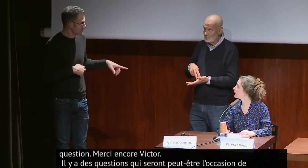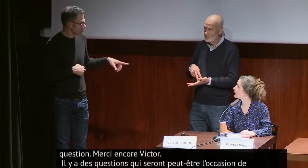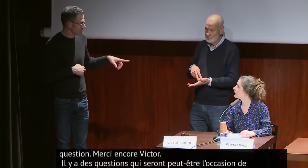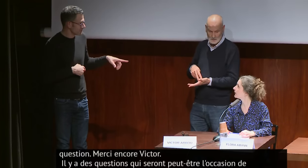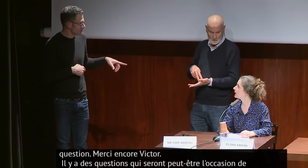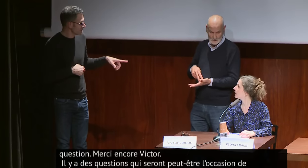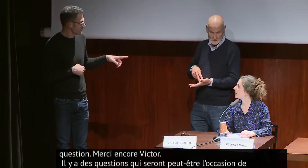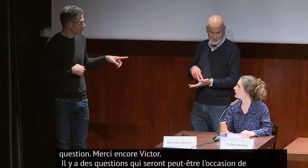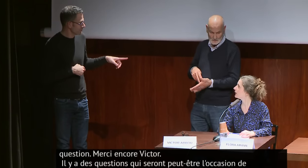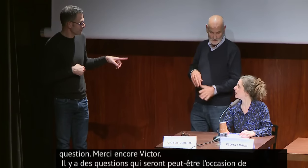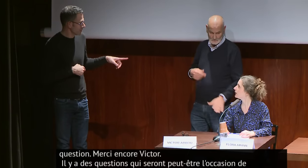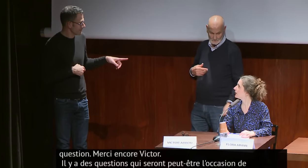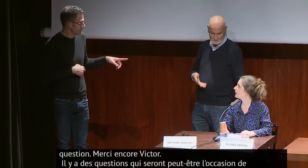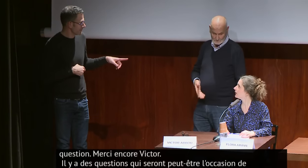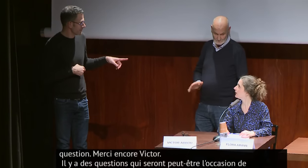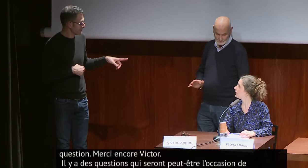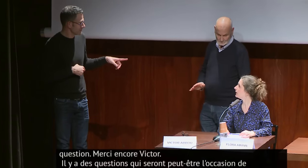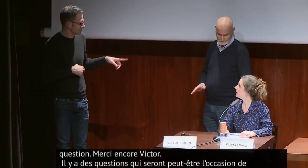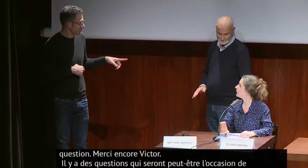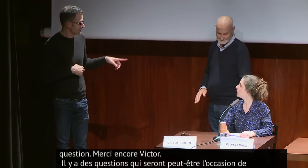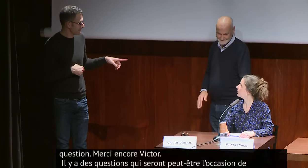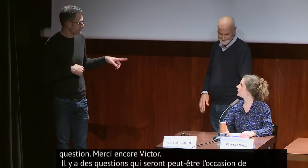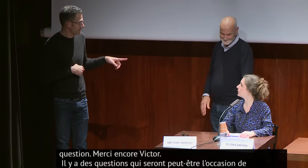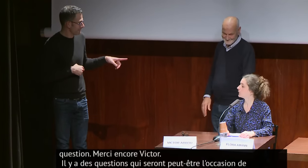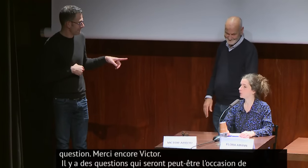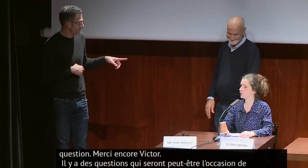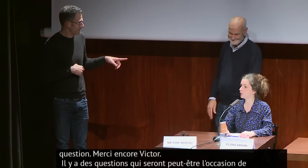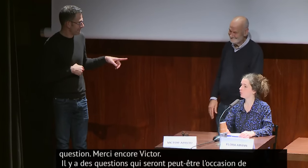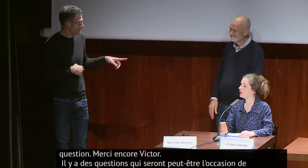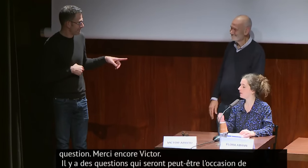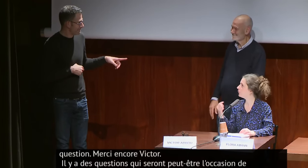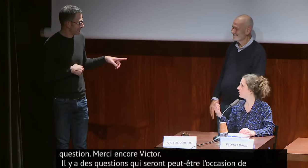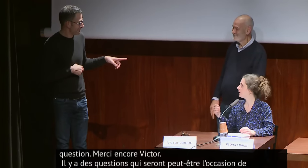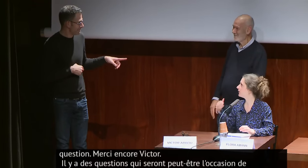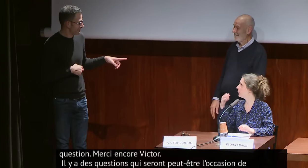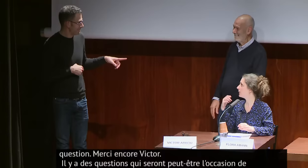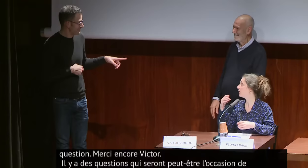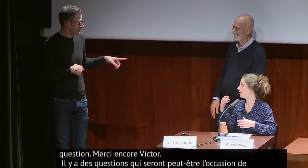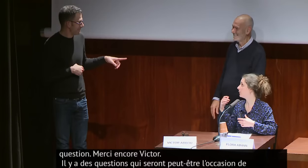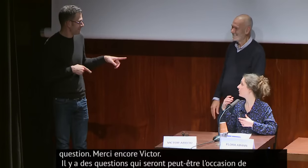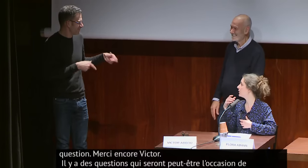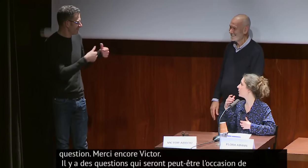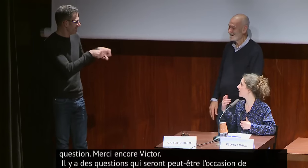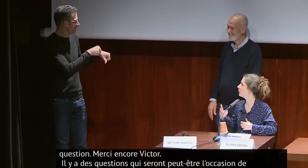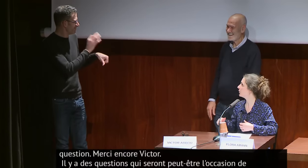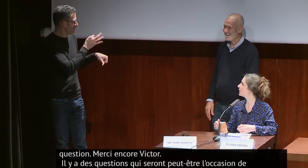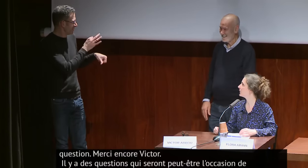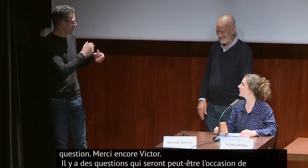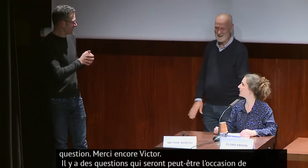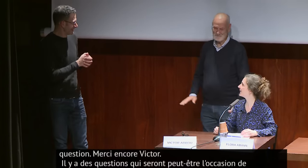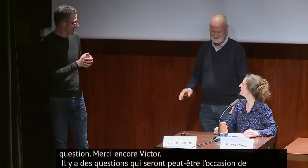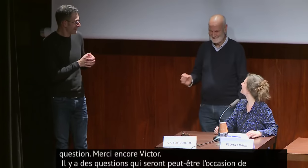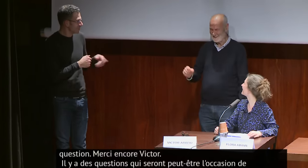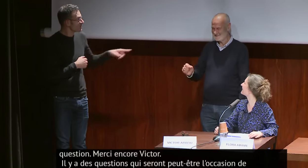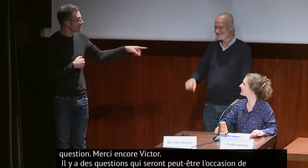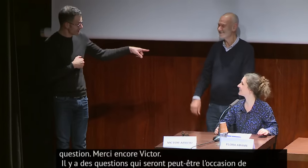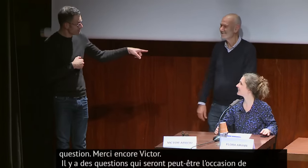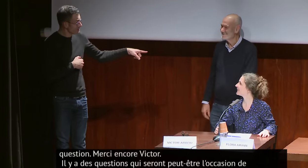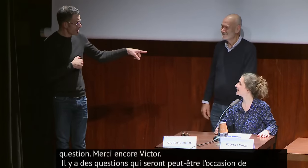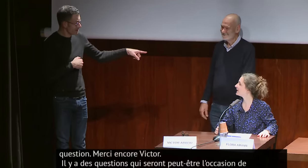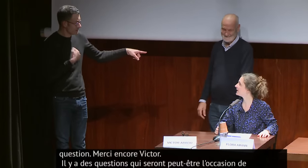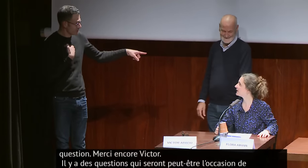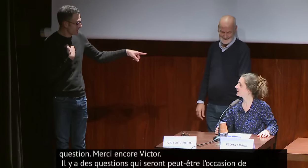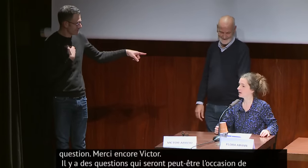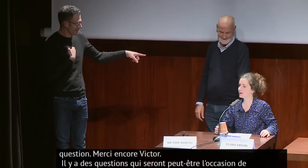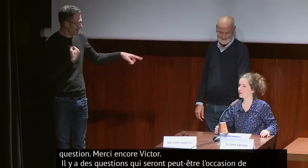Je reste debout ou assis ? Demande Victor. Oui, si vous pouvez rester, parce que Victor va répondre. Donc, Non, c'est